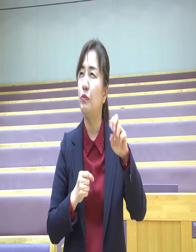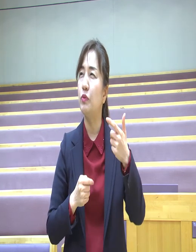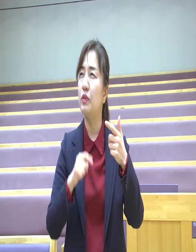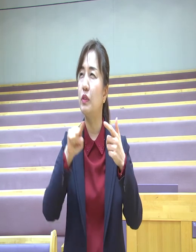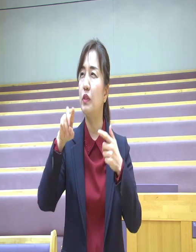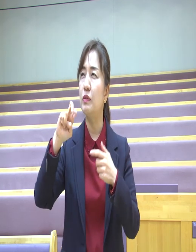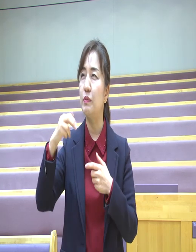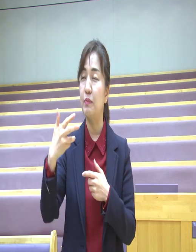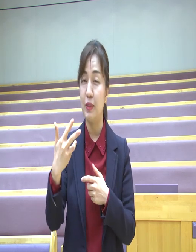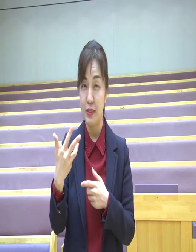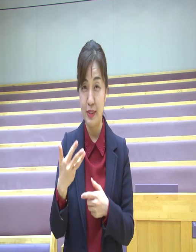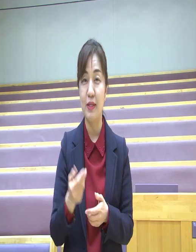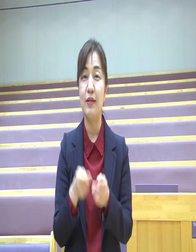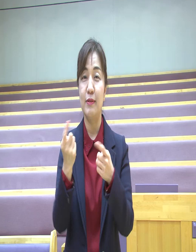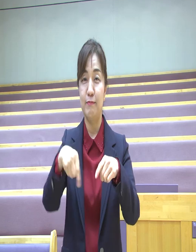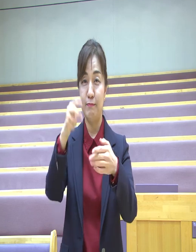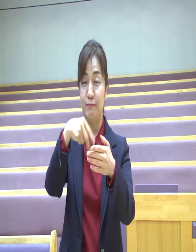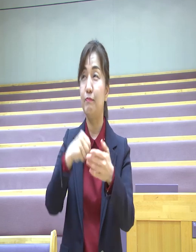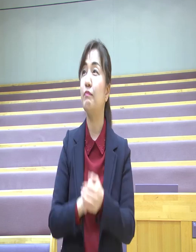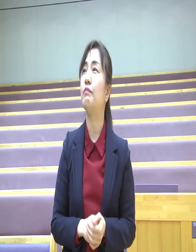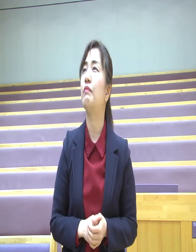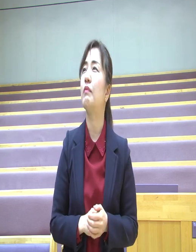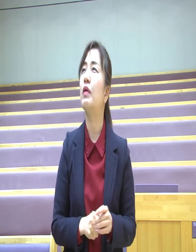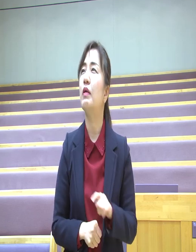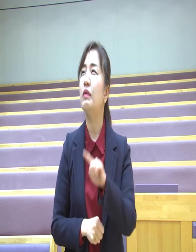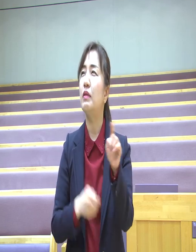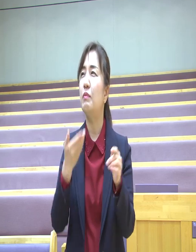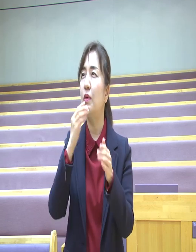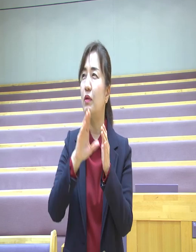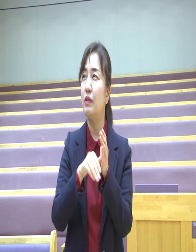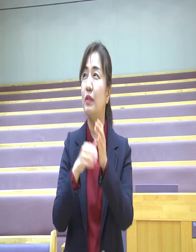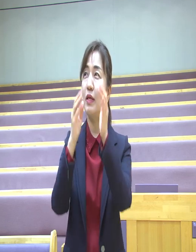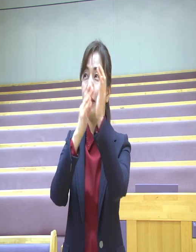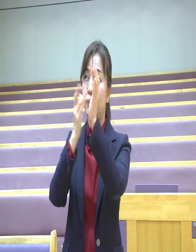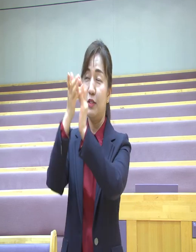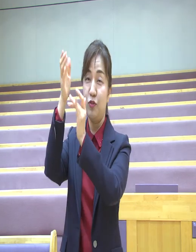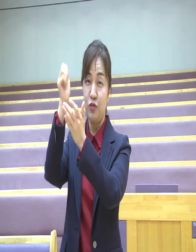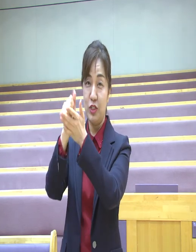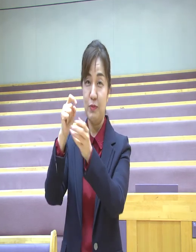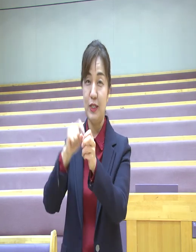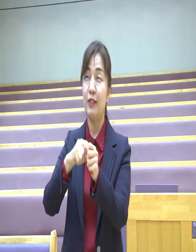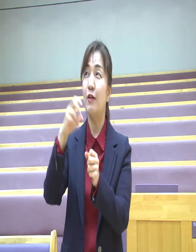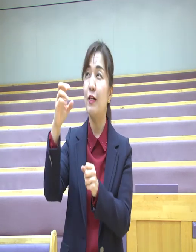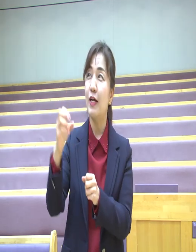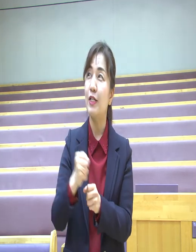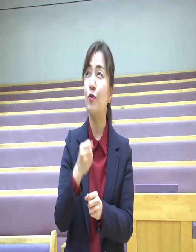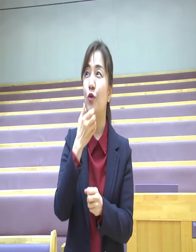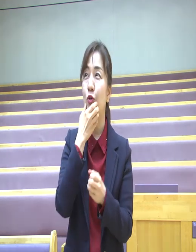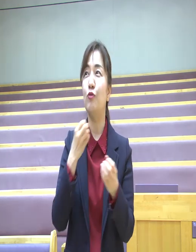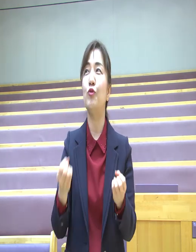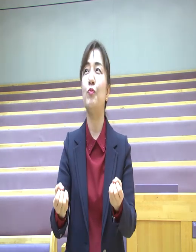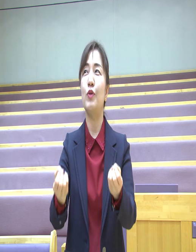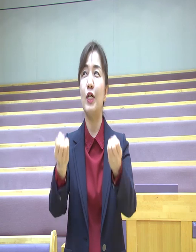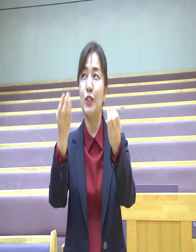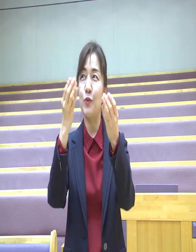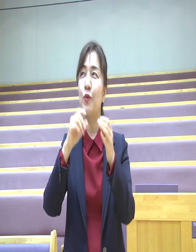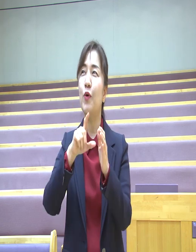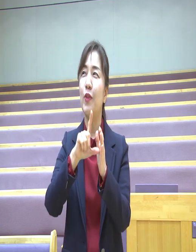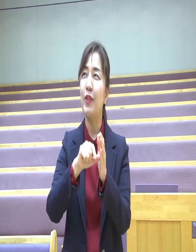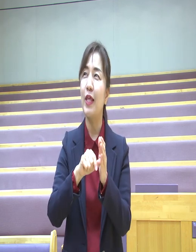26장 26절에서 28절을 함께 읽겠습니다. 시작. 그들이 먹을 때에 예수께서 떡을